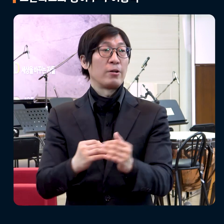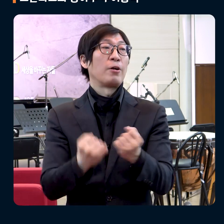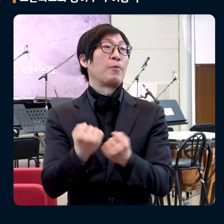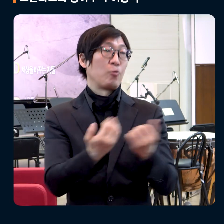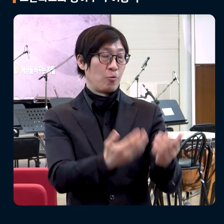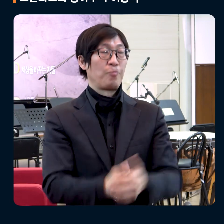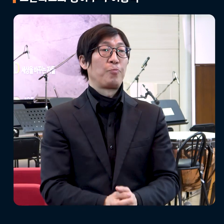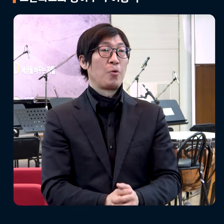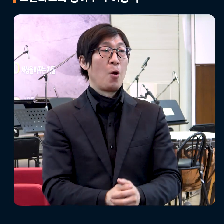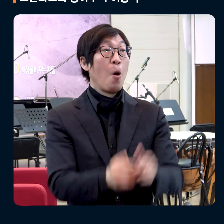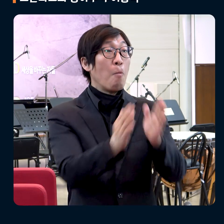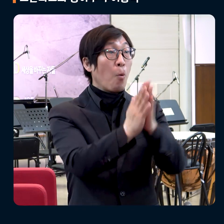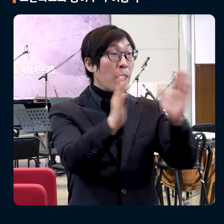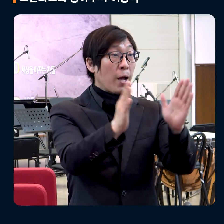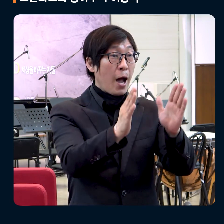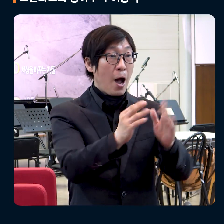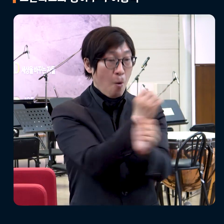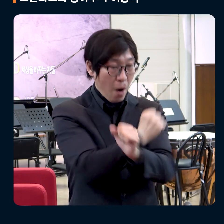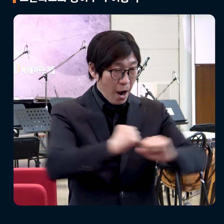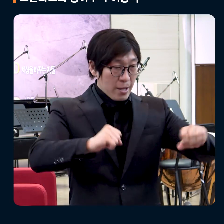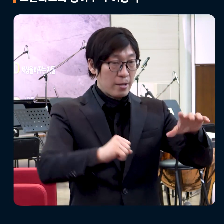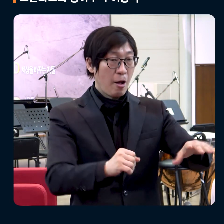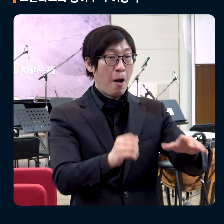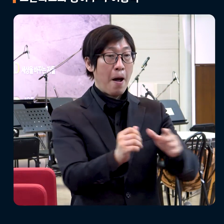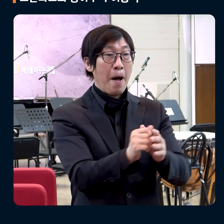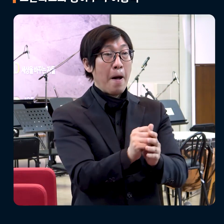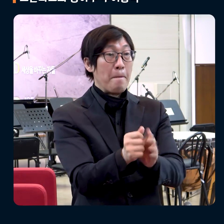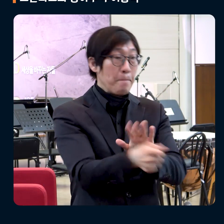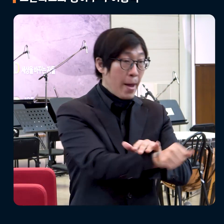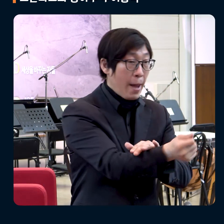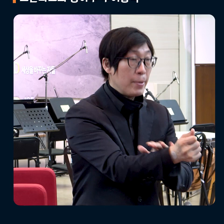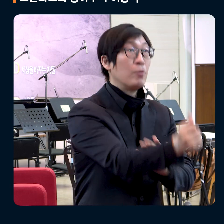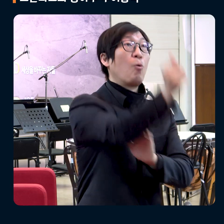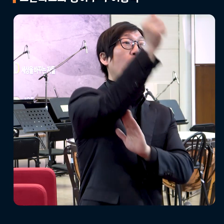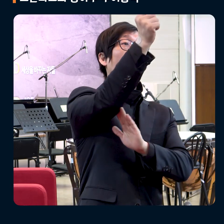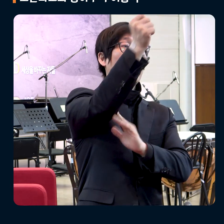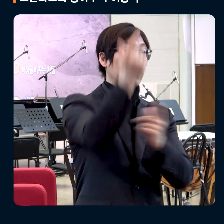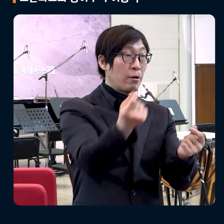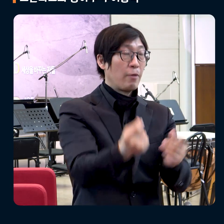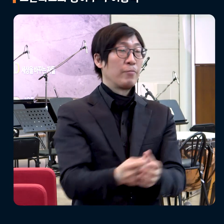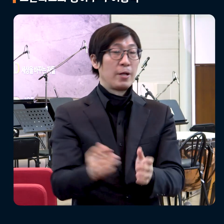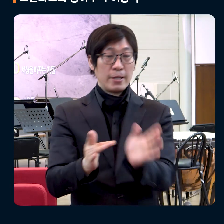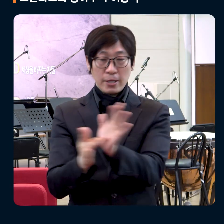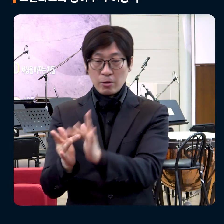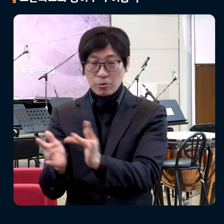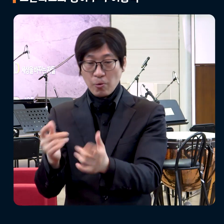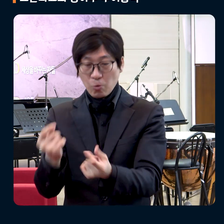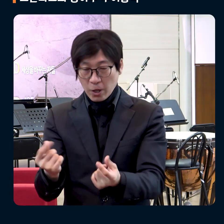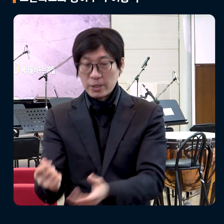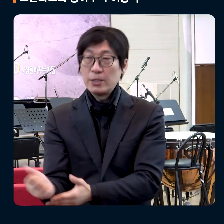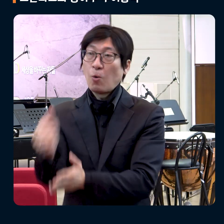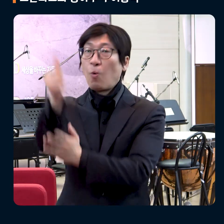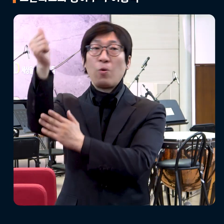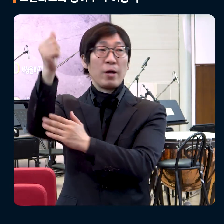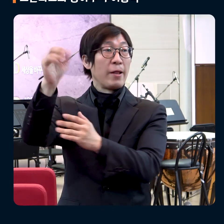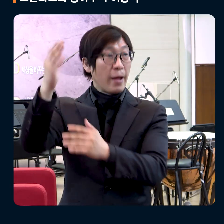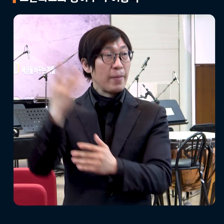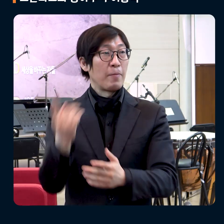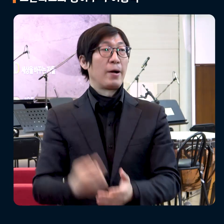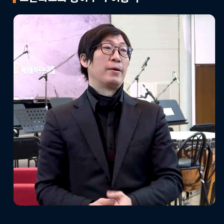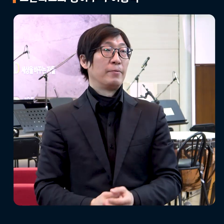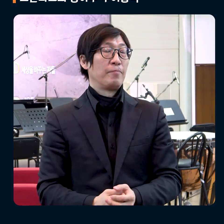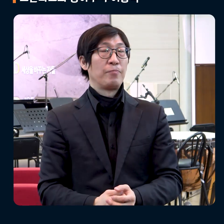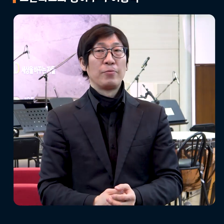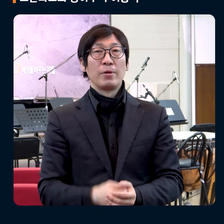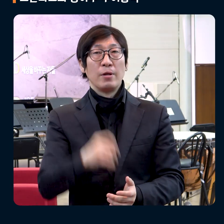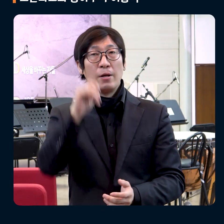모세가 광야에서 뱀을 뜬 것 같이 인자도 들려야 하리라. 범죄한 이스라엘이 다 이제 죽어갈